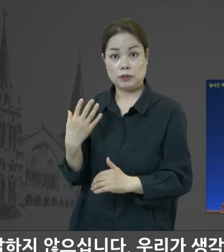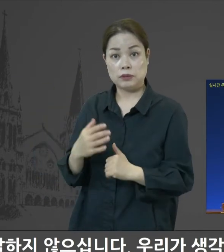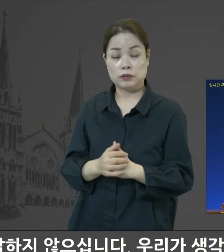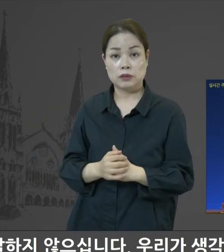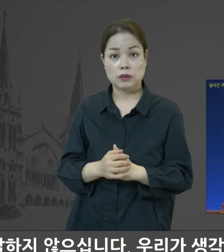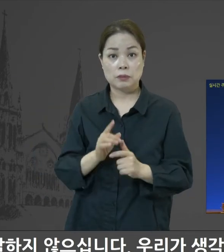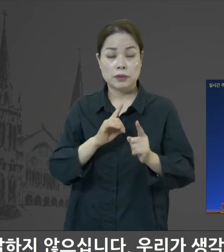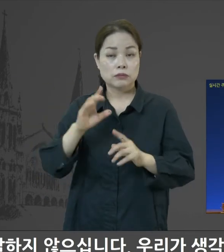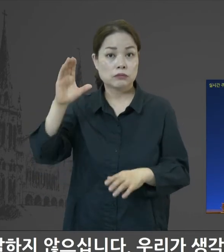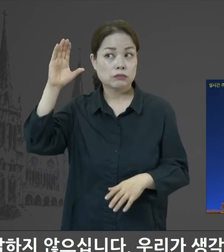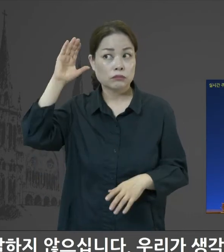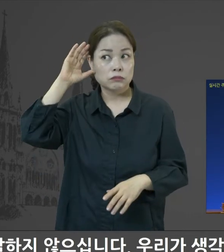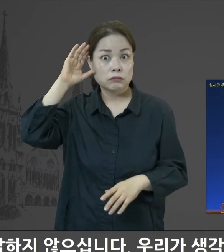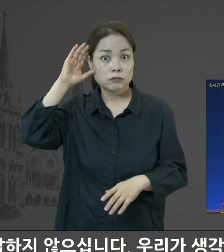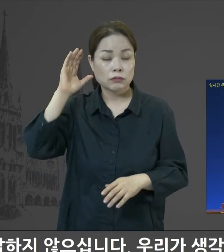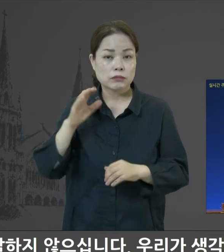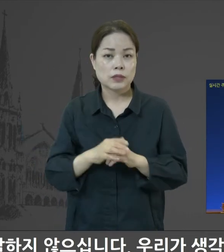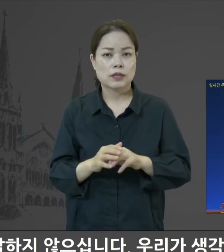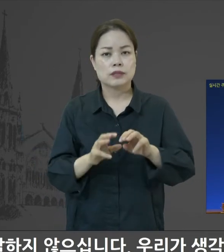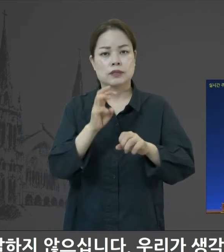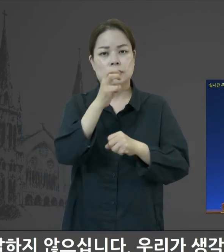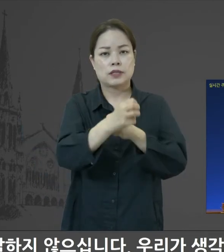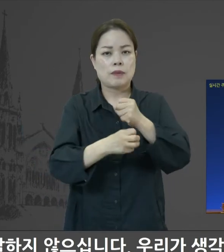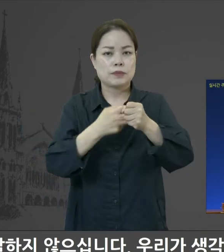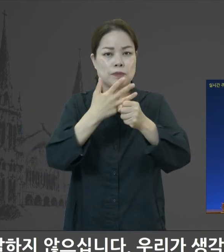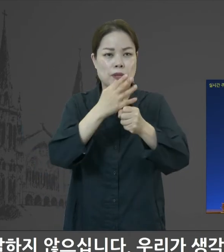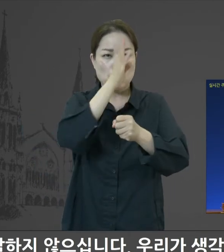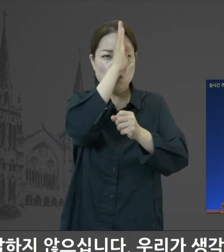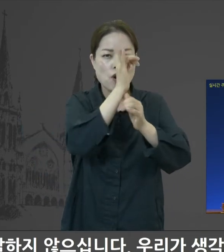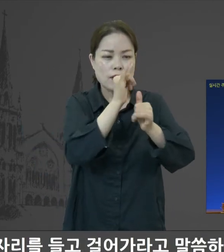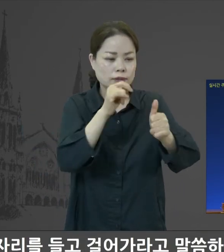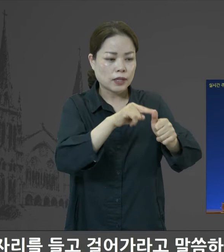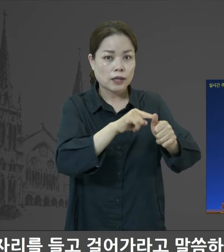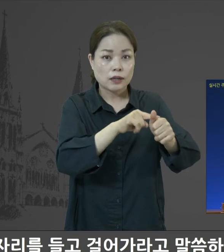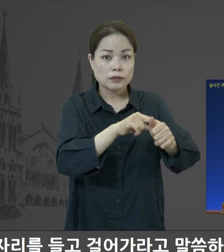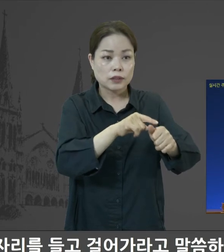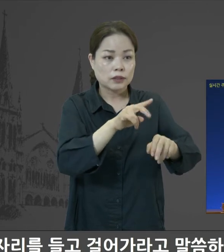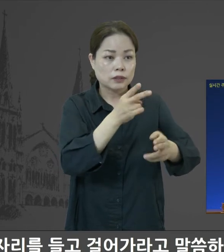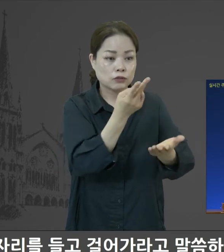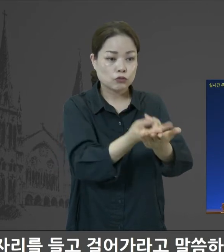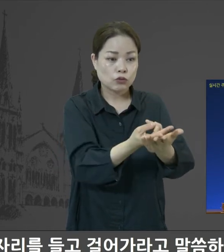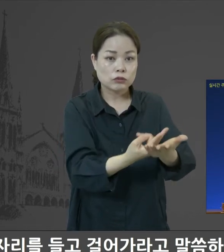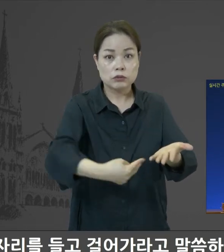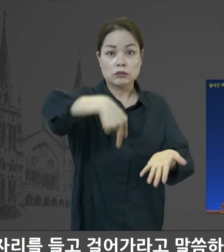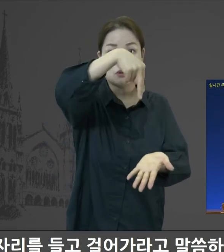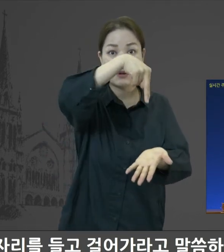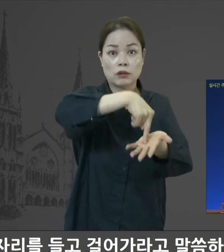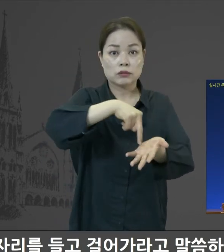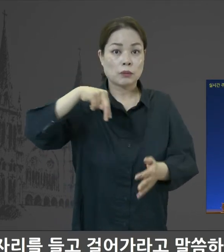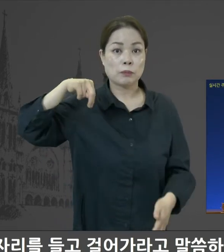이 말씀을 듣고 38년 된 병자가 그 자리를 털고 일어나 걸었습니다. 할렐루야.